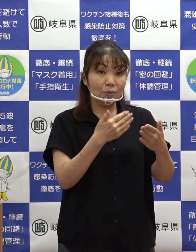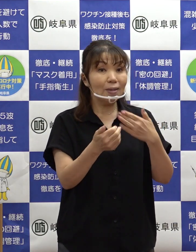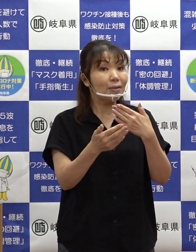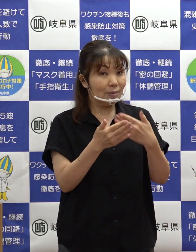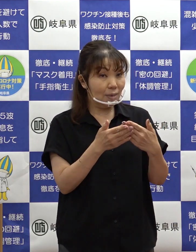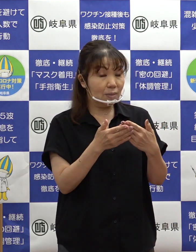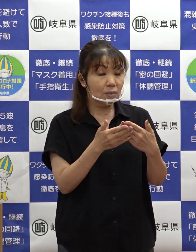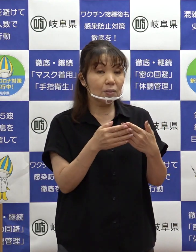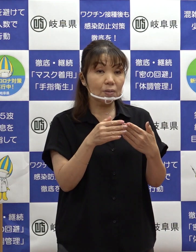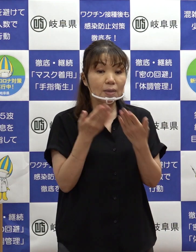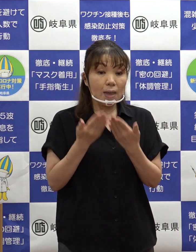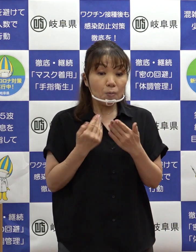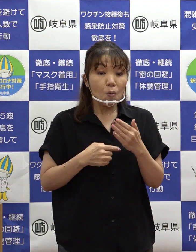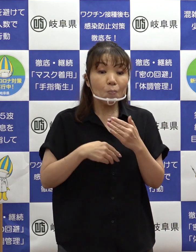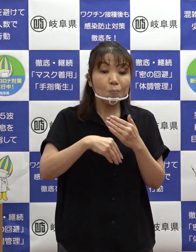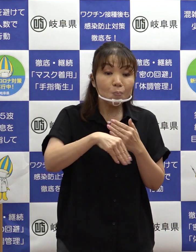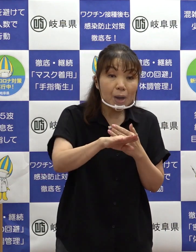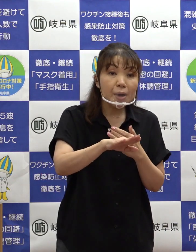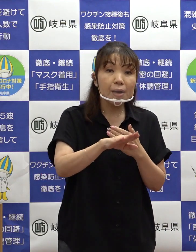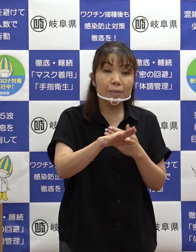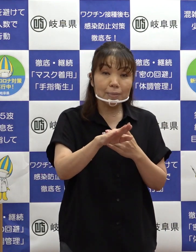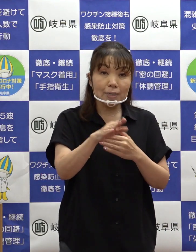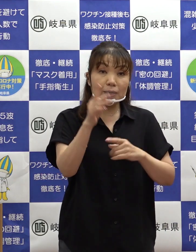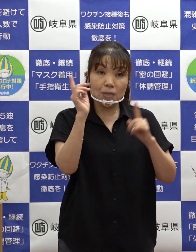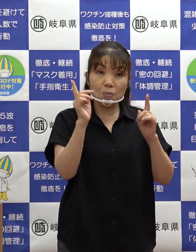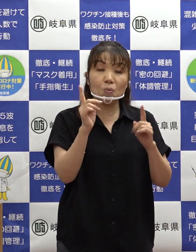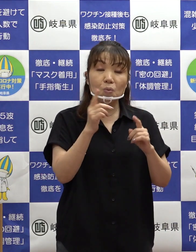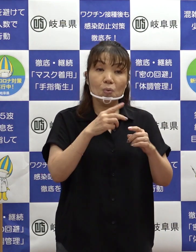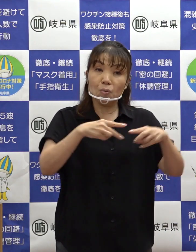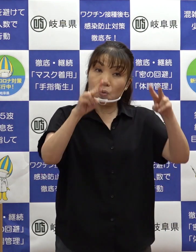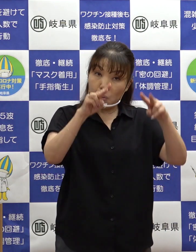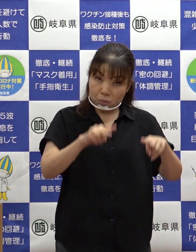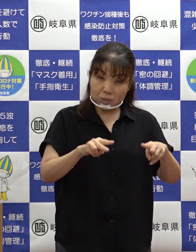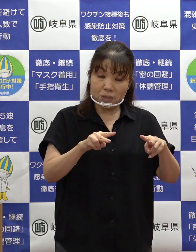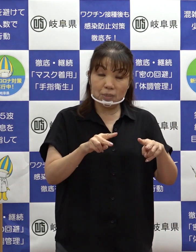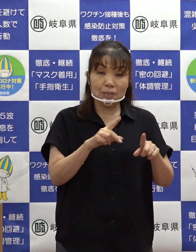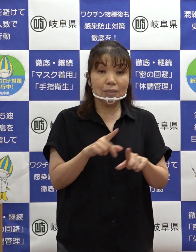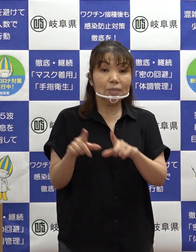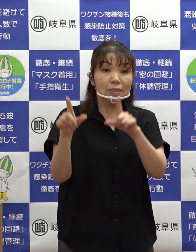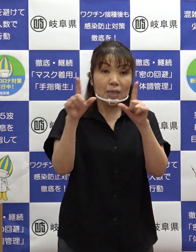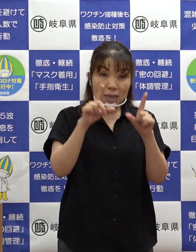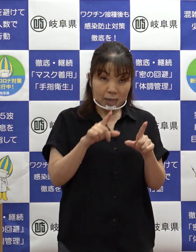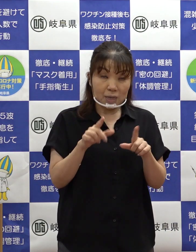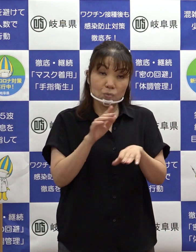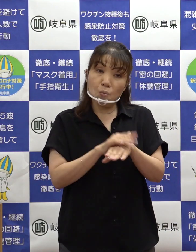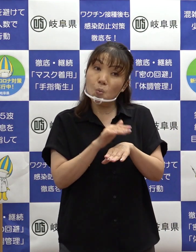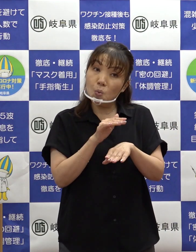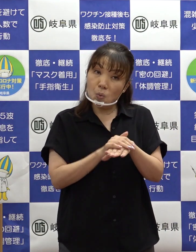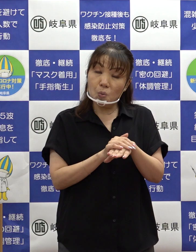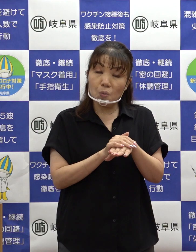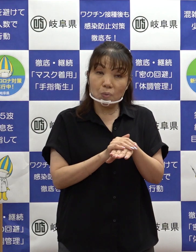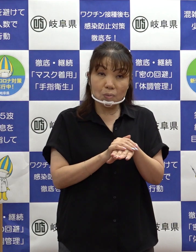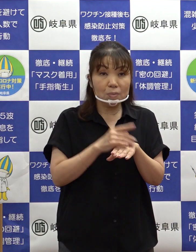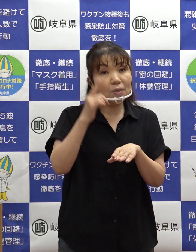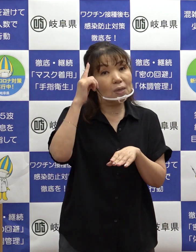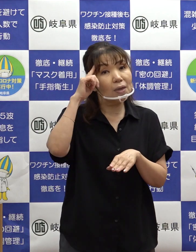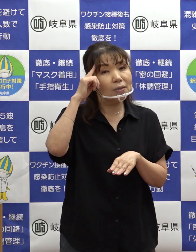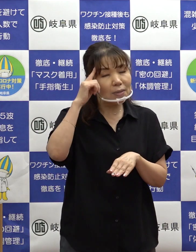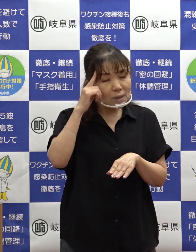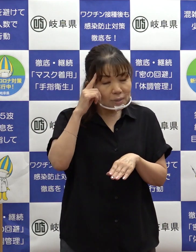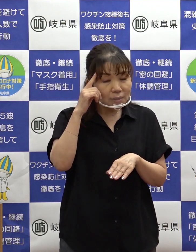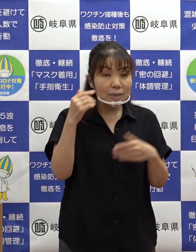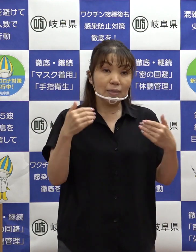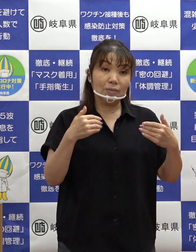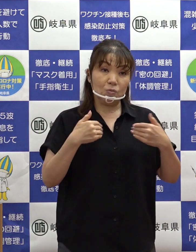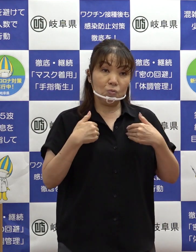ですね、それぞれのこの何て言いますかね、学校のでの生活パターンに応じてですね、必要な対